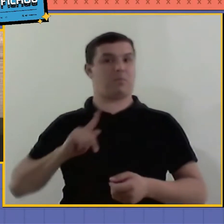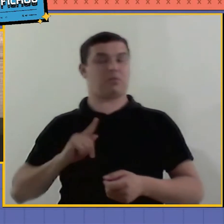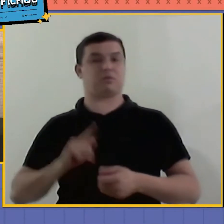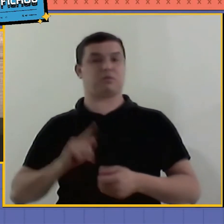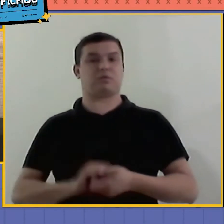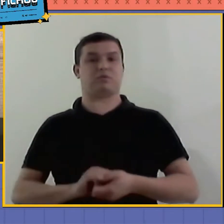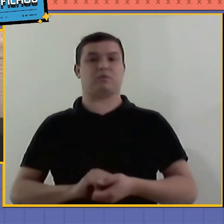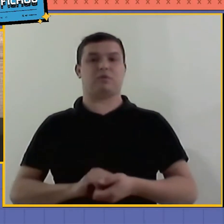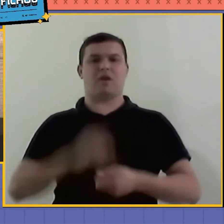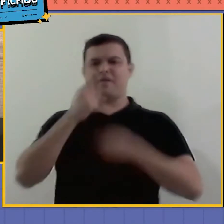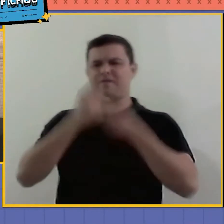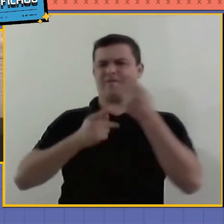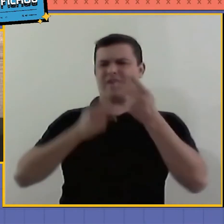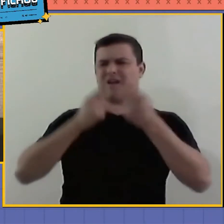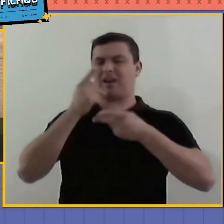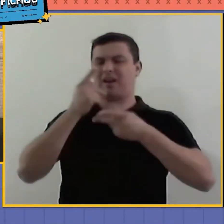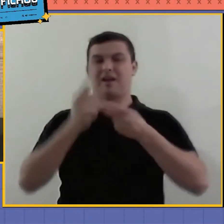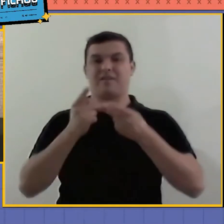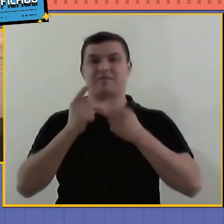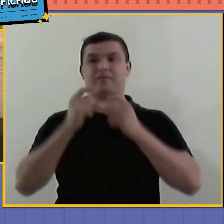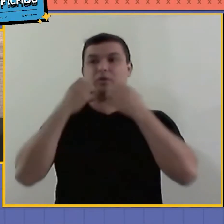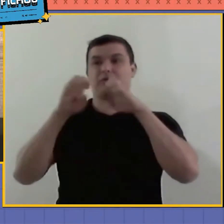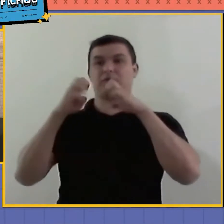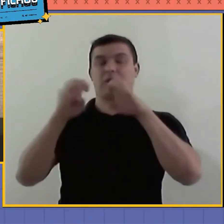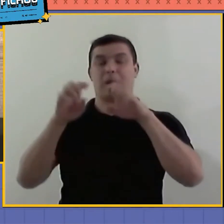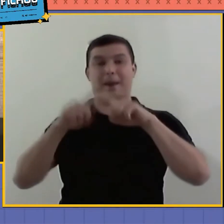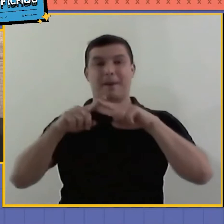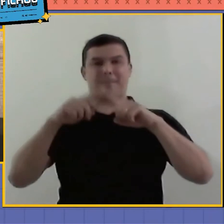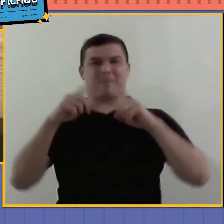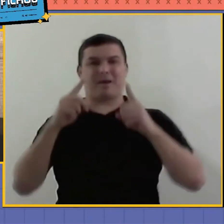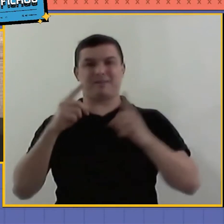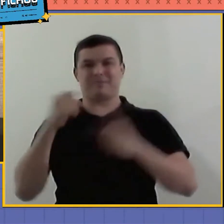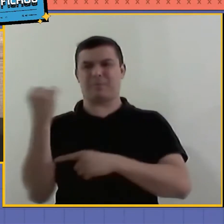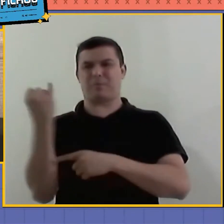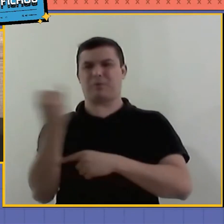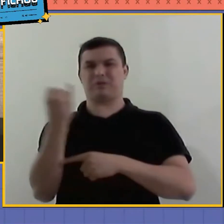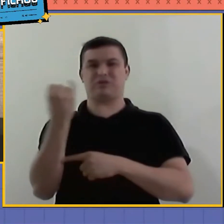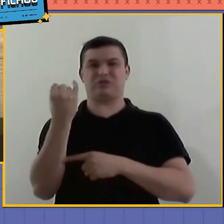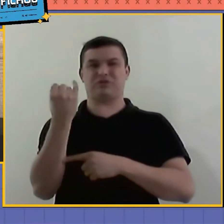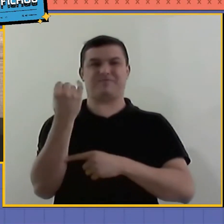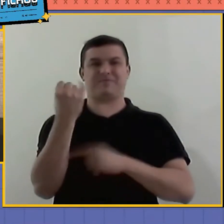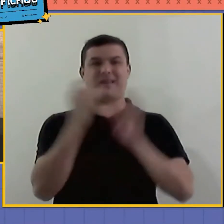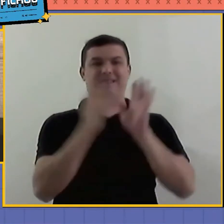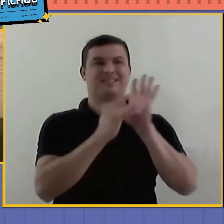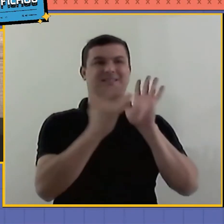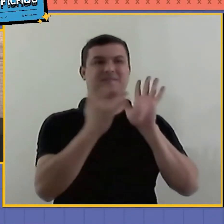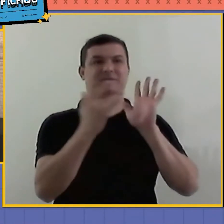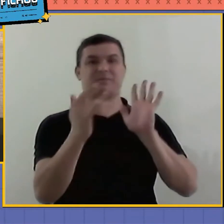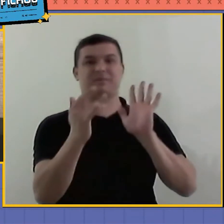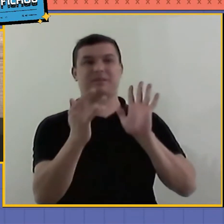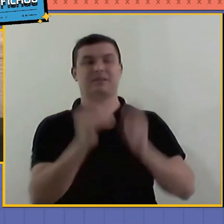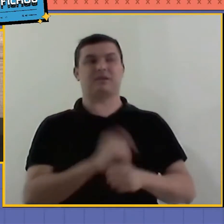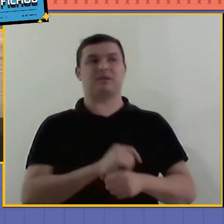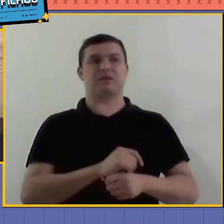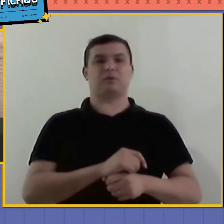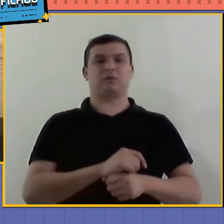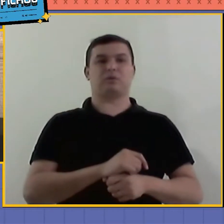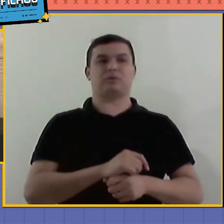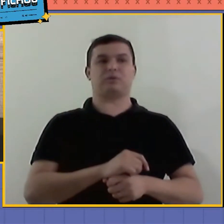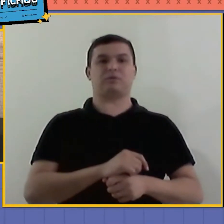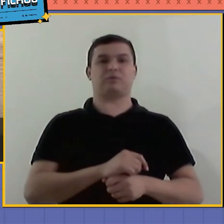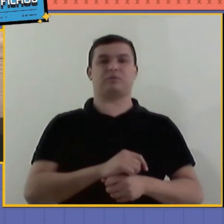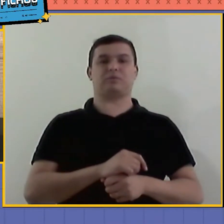falava ele falava do Evangelho ele pregava o evangelho Mas ele também tem um proceder uma conduta que tocava os